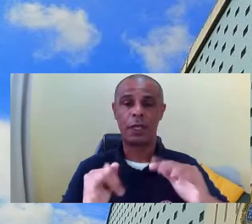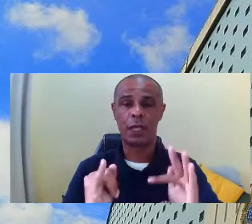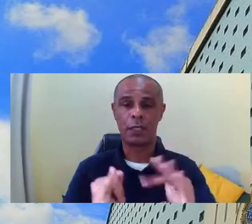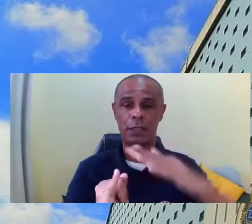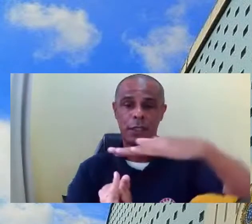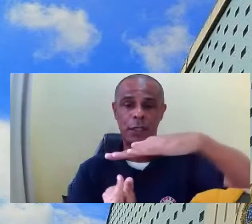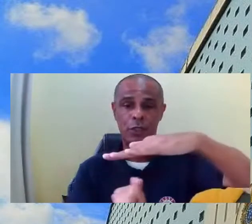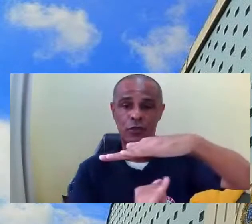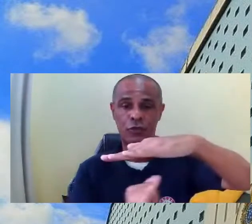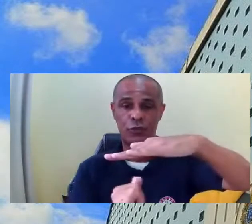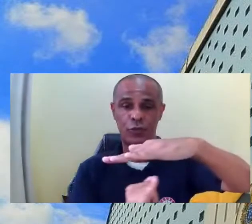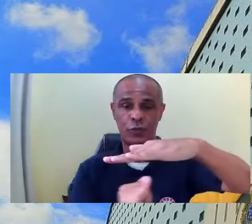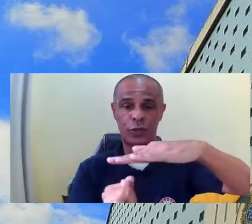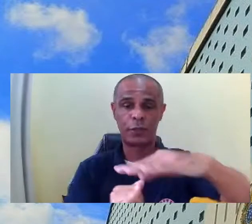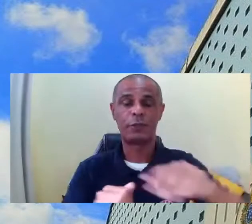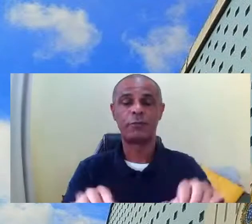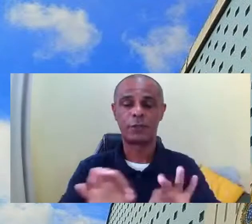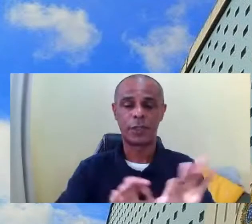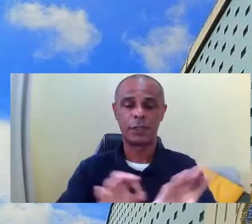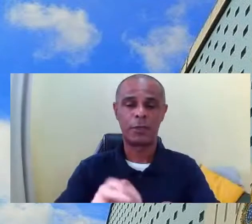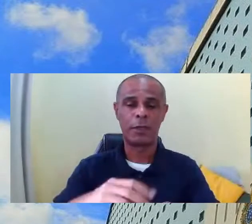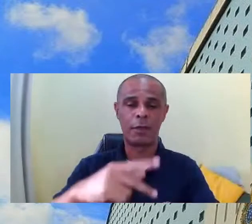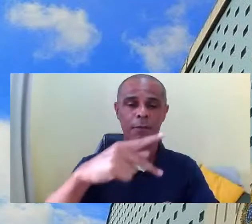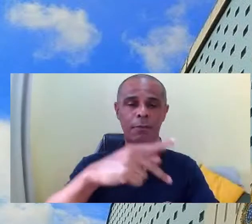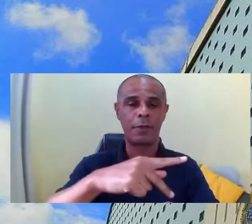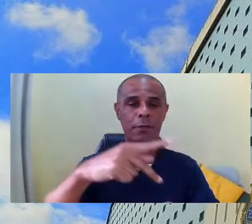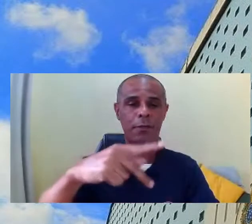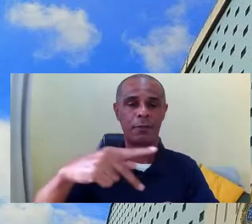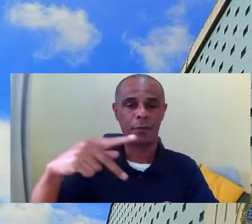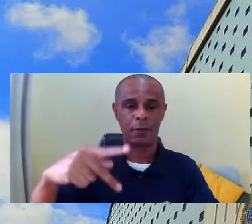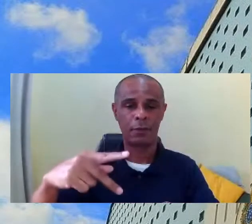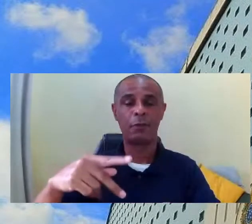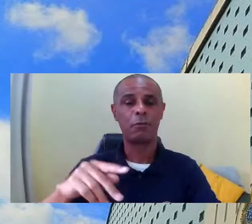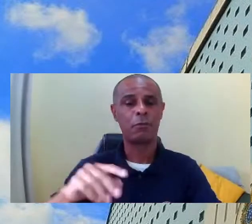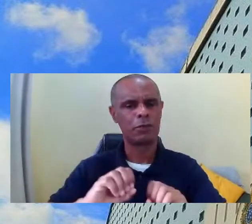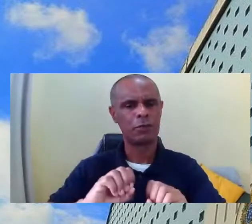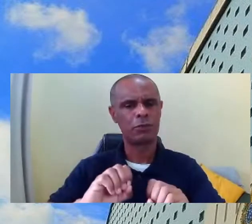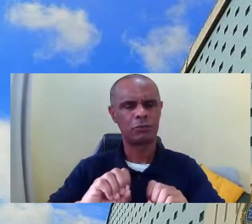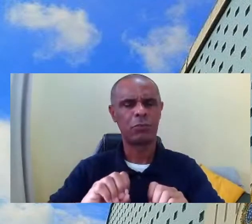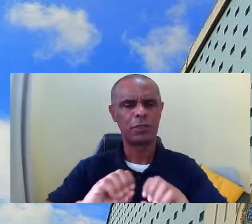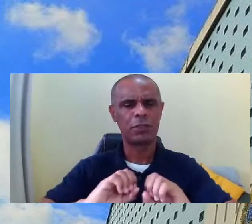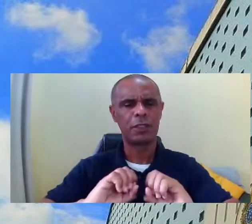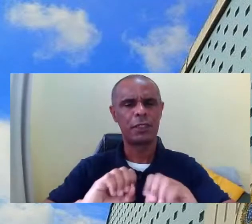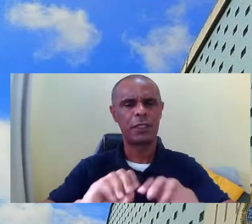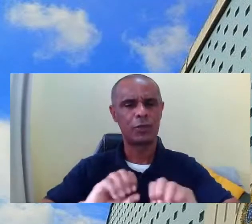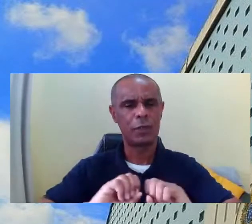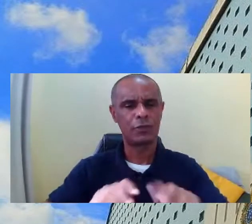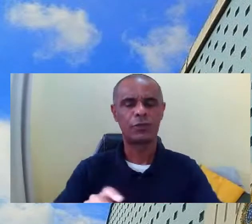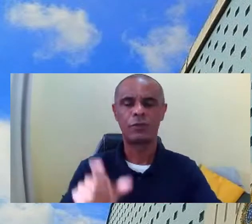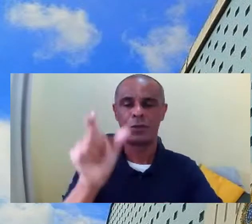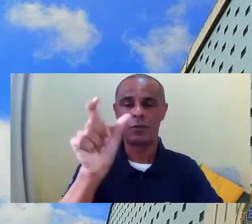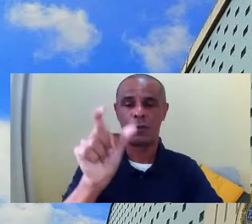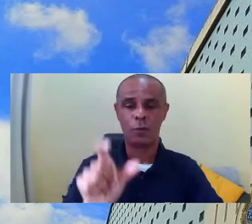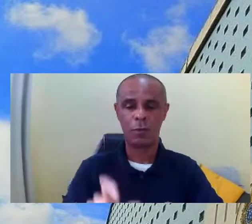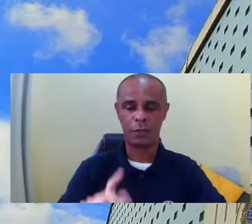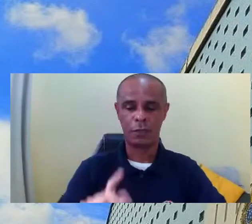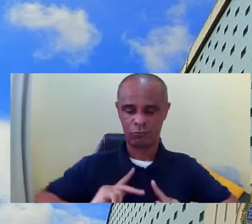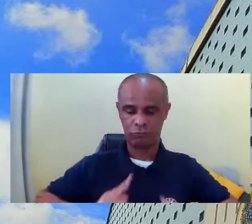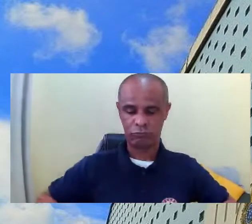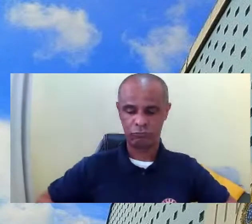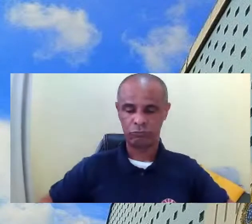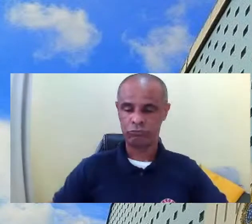seus projetos pedagógicos, que podem ser ou não educativo, no sentido de formação humana, profissional e técnica,